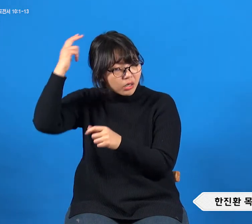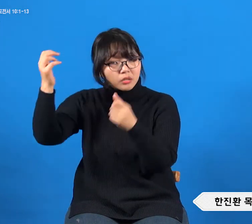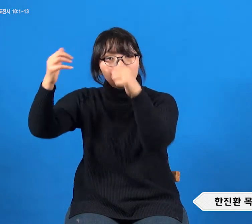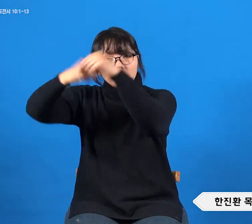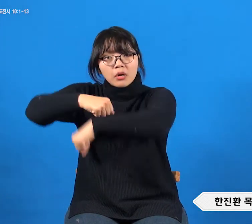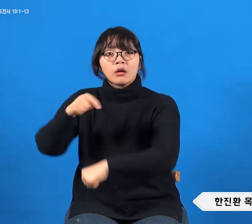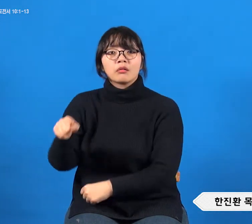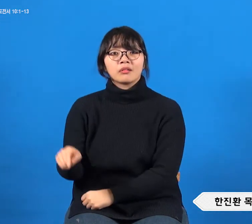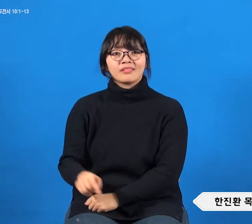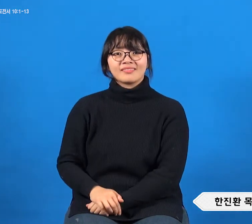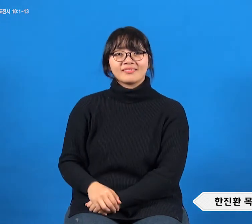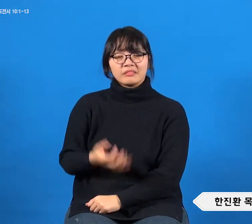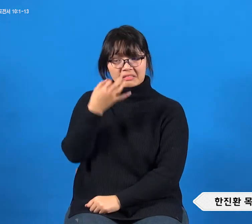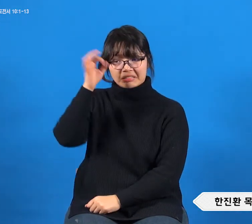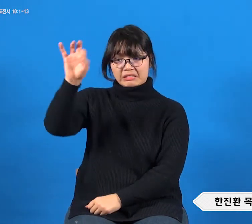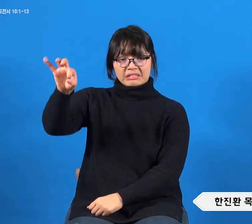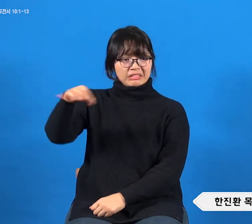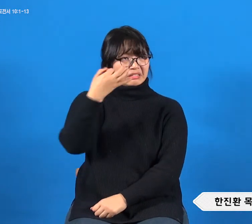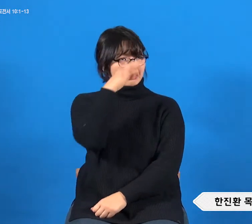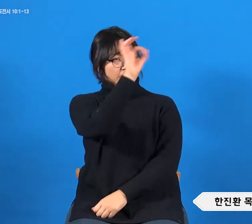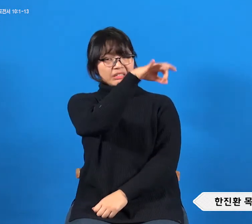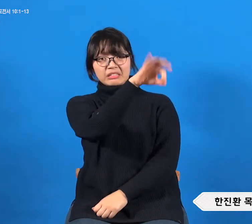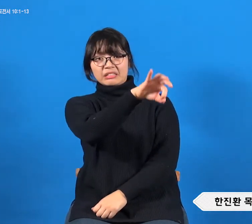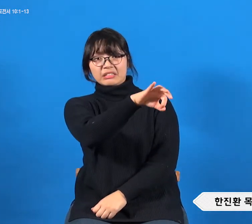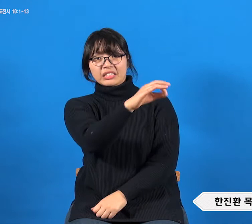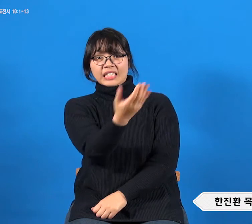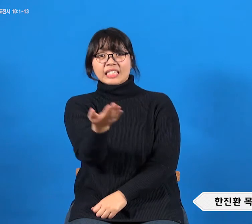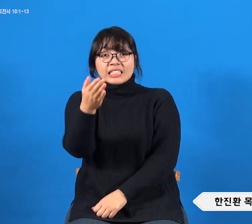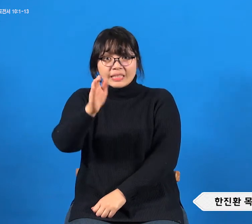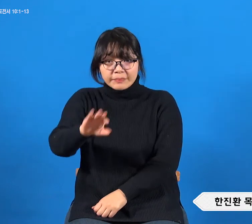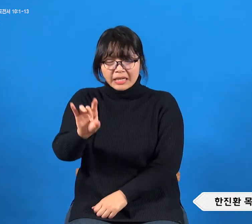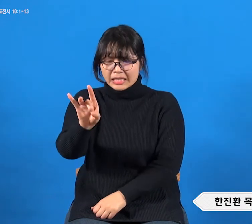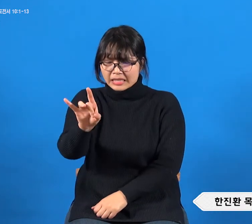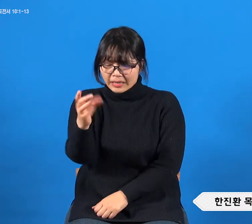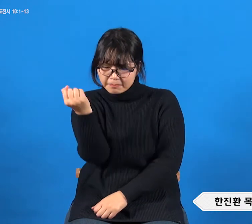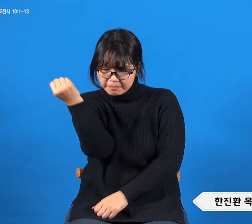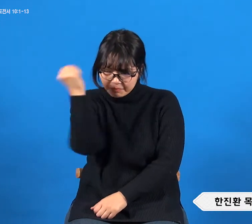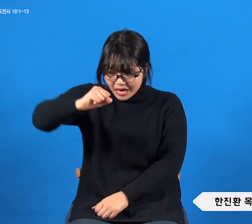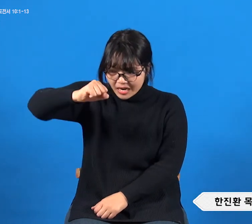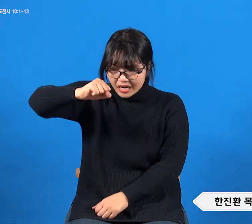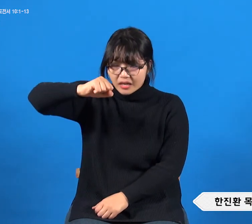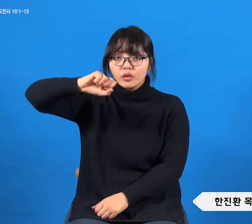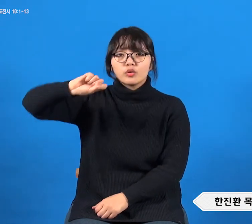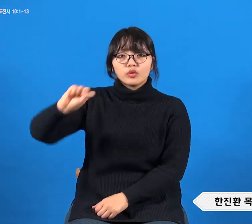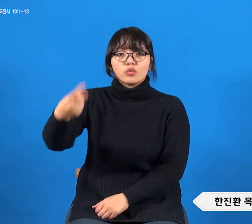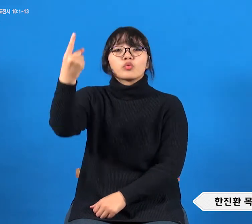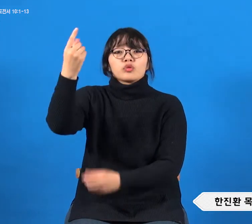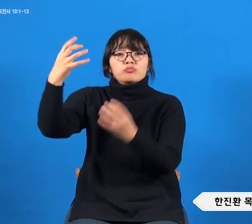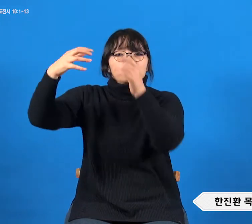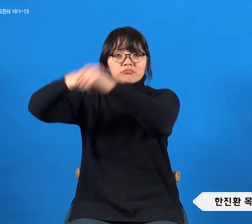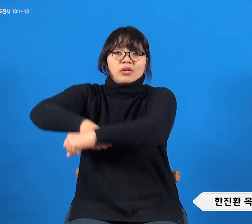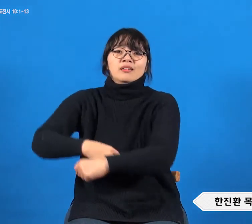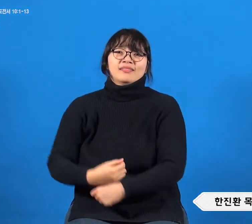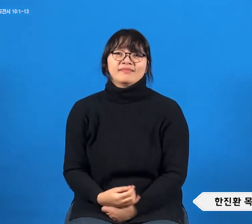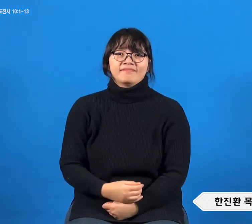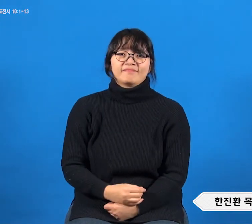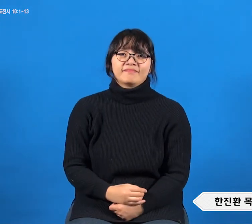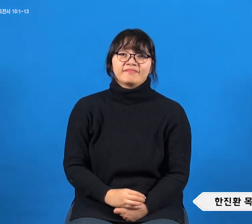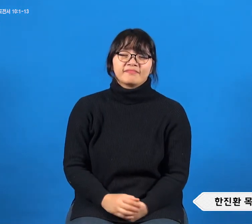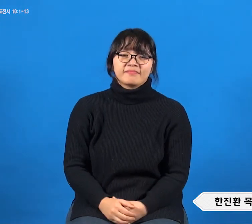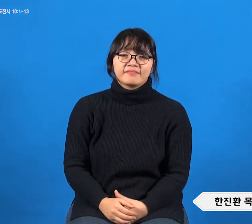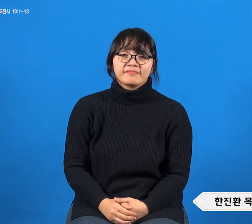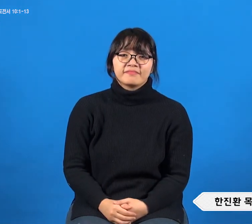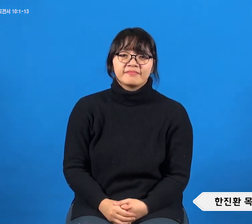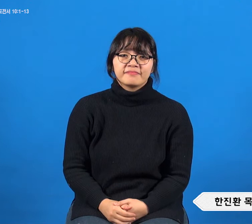게 뭐 됐습니까? 그런데 그 머리 하나 깎는 거, 그거 불순종해가지고 삼손, 그 인생이 얼마나 비참하게